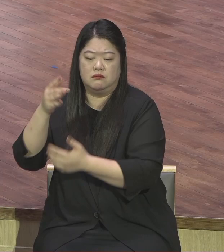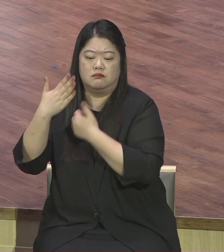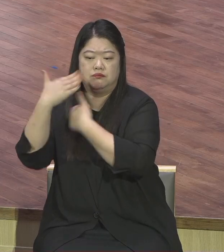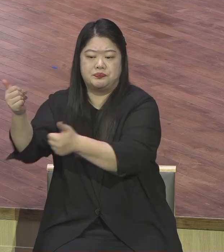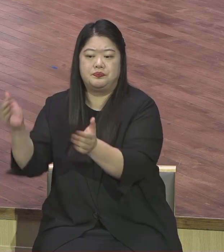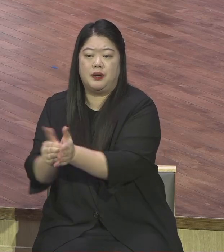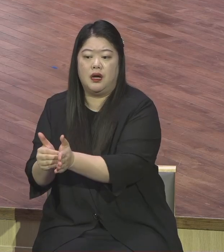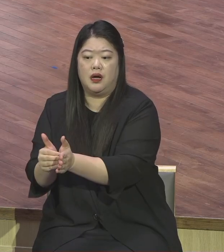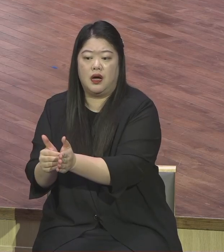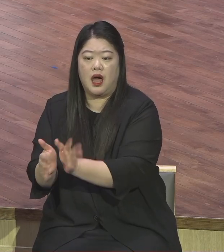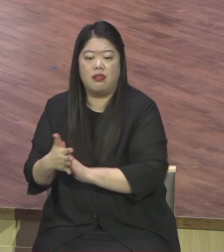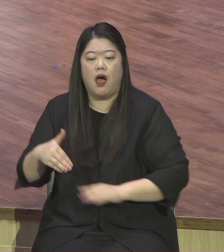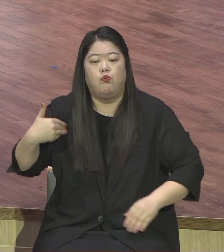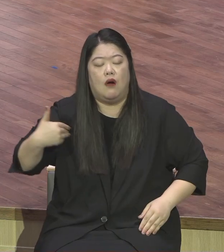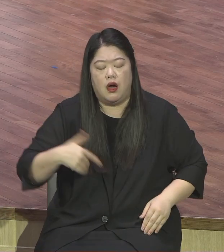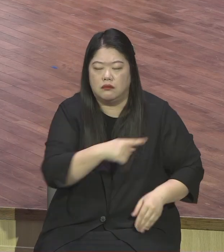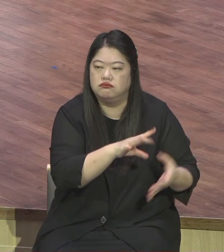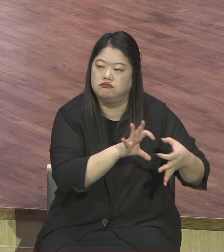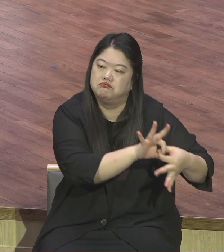바울은 자신이